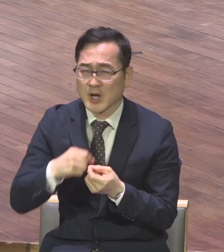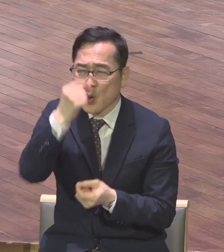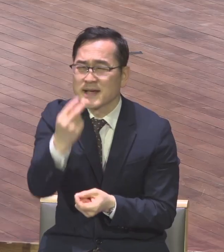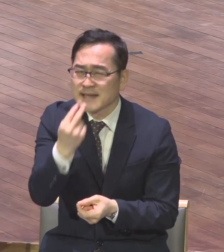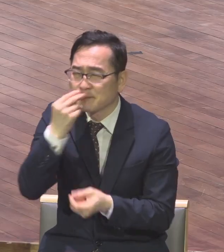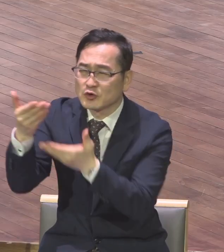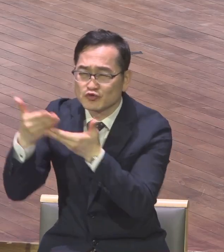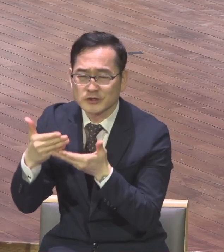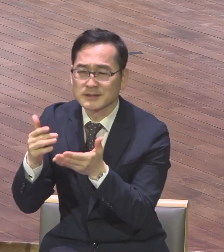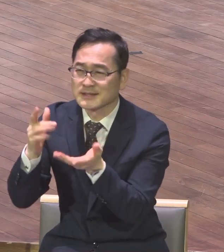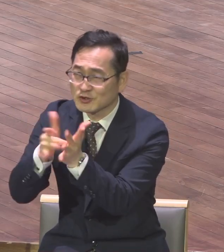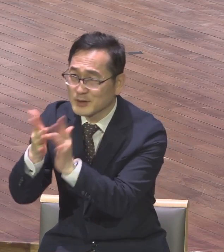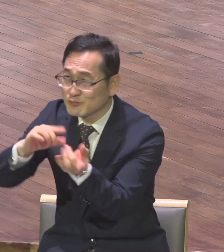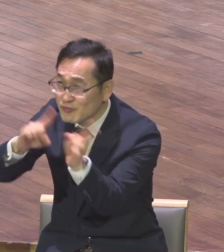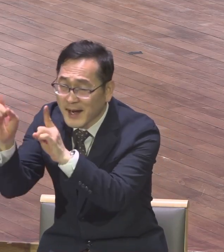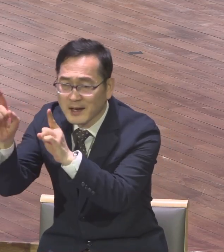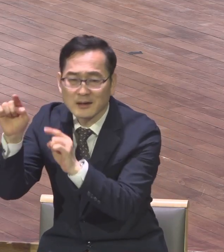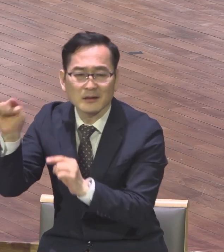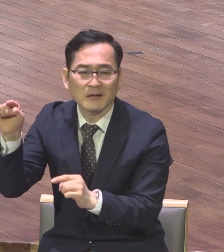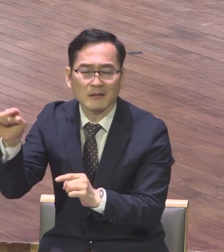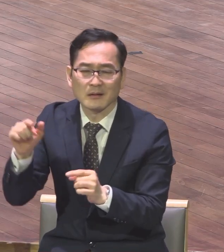이거를 핵심적으로 증거했습니다.